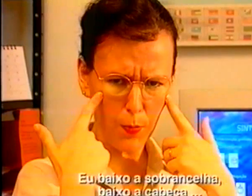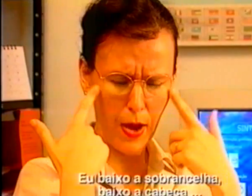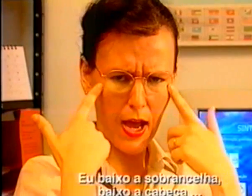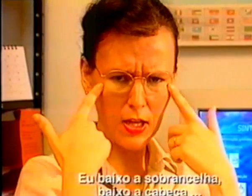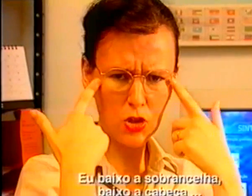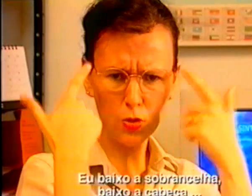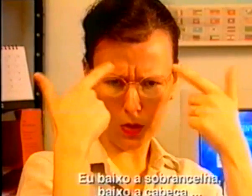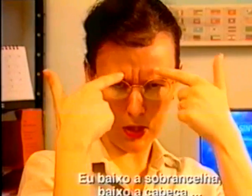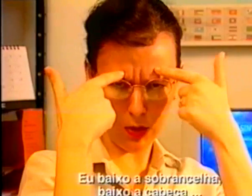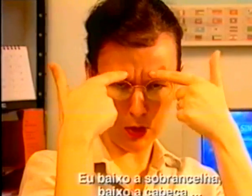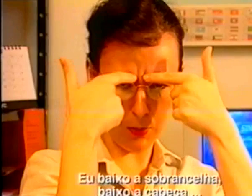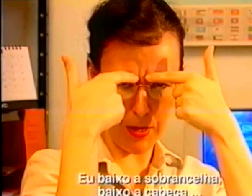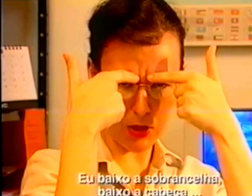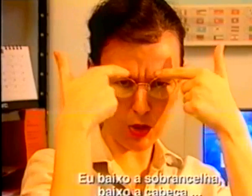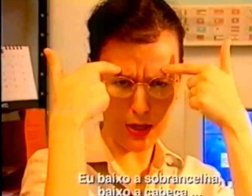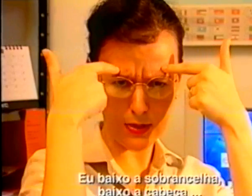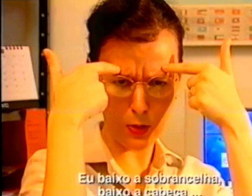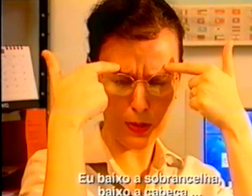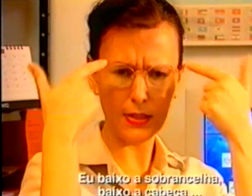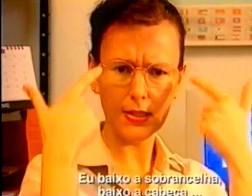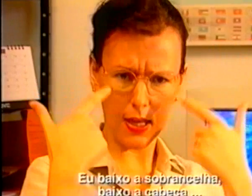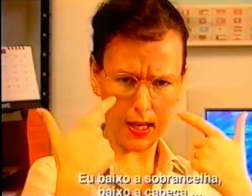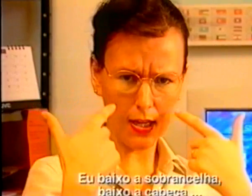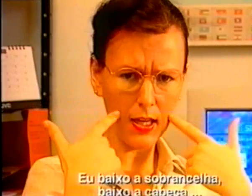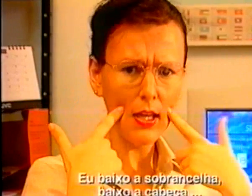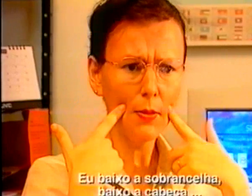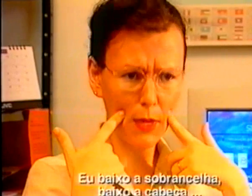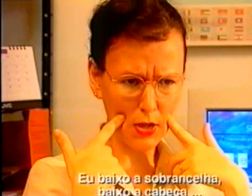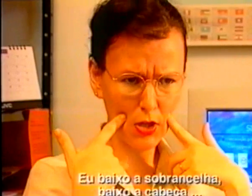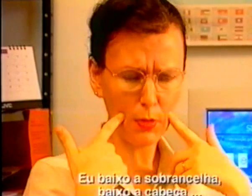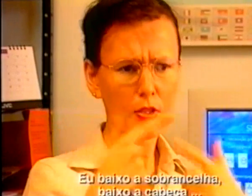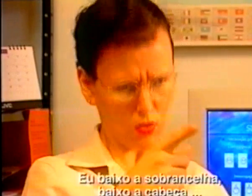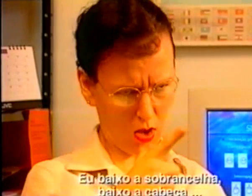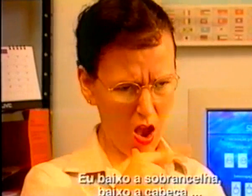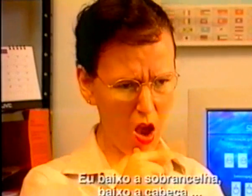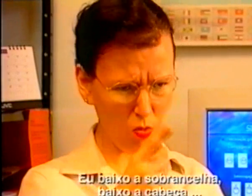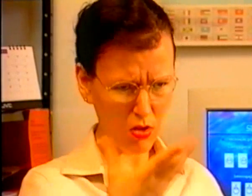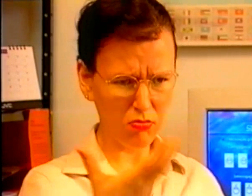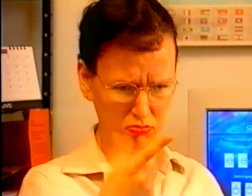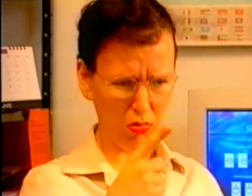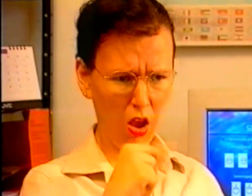Eu baixo a sobrancelha, baixo a cabeça.